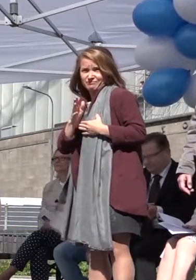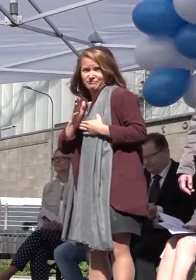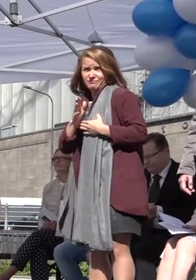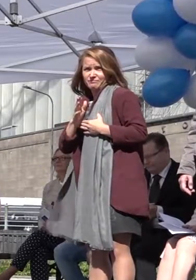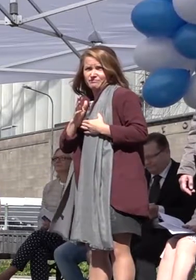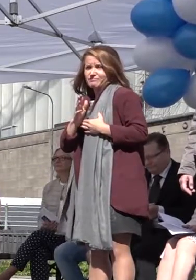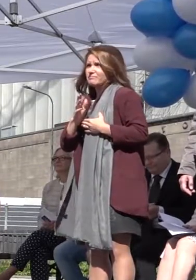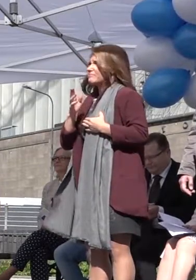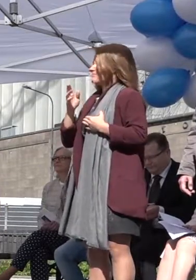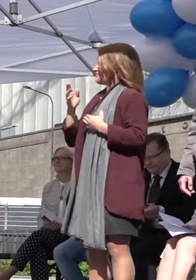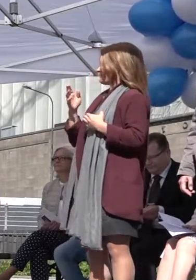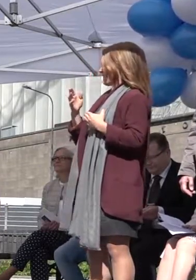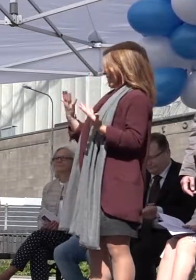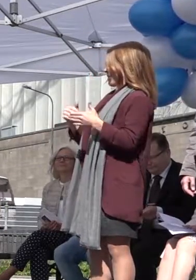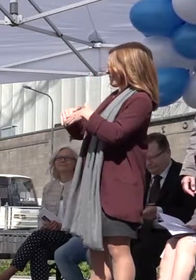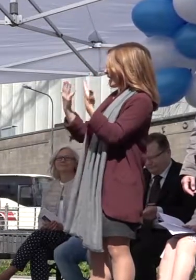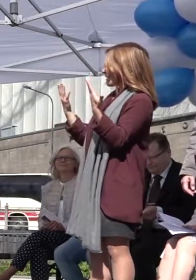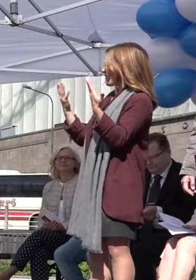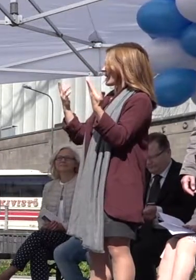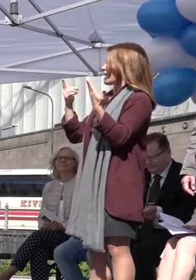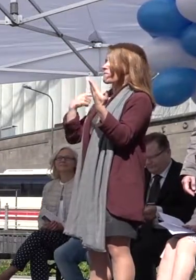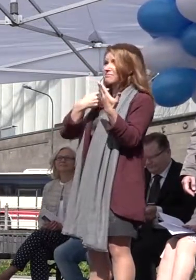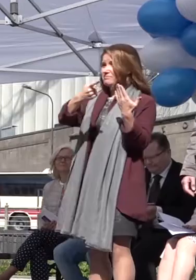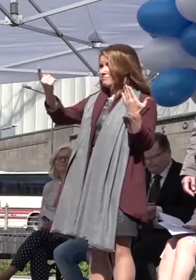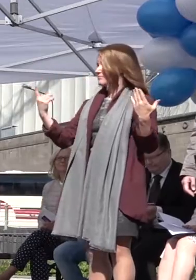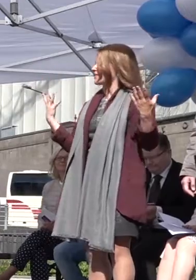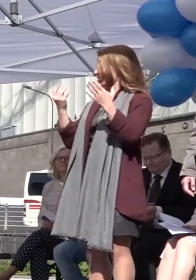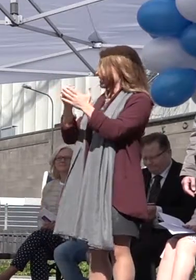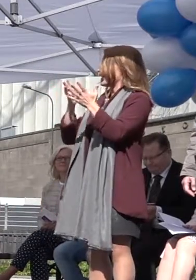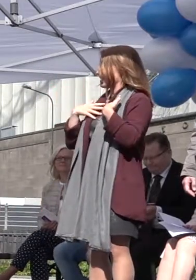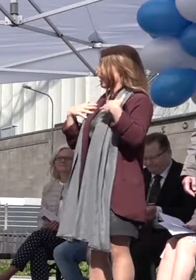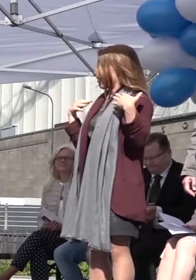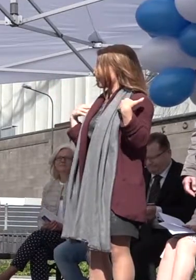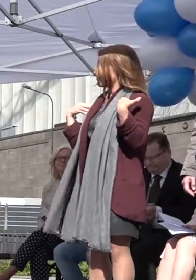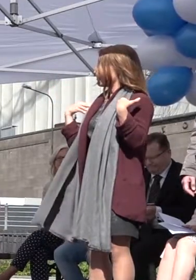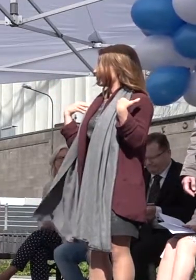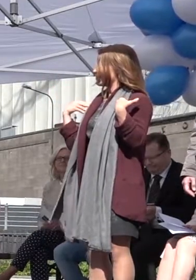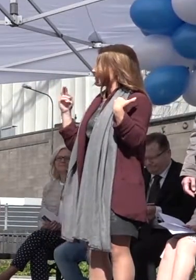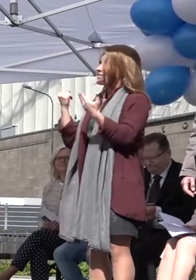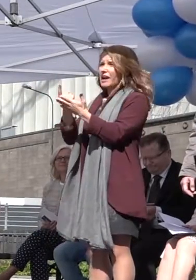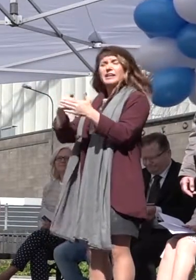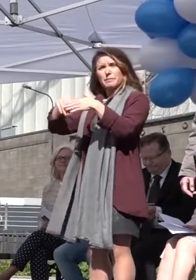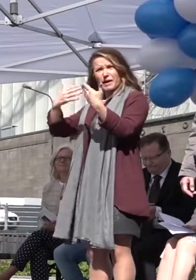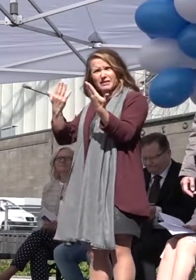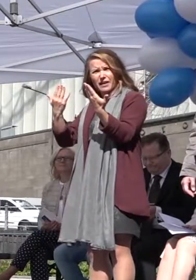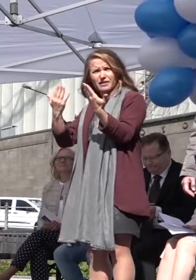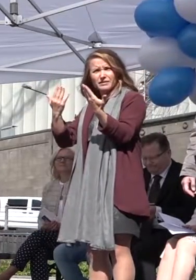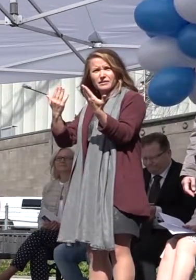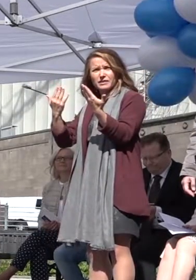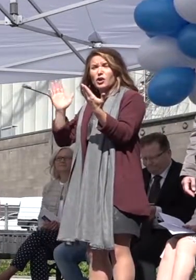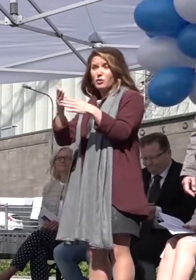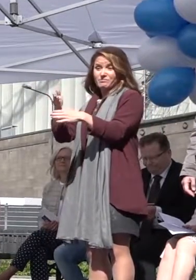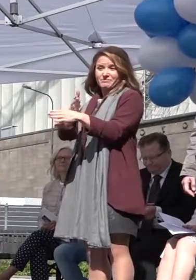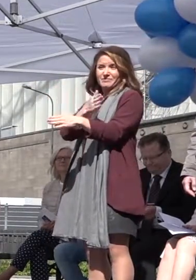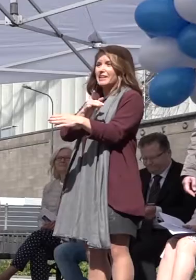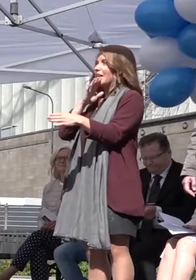Iloitsen tästä päivästä teidän kanssanne. Se on tärkeä päivä. Tässä on jo aiemmissa puheenvuoroissakin kuvailtu,